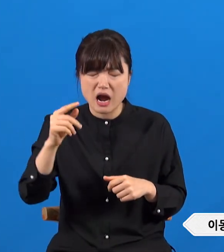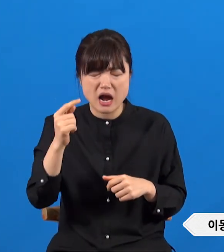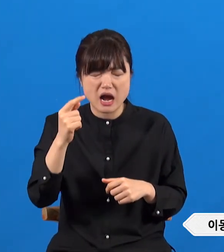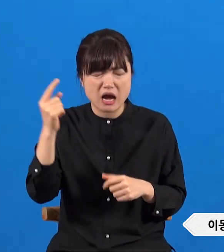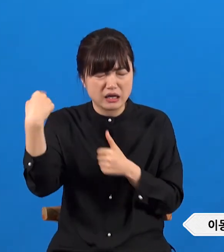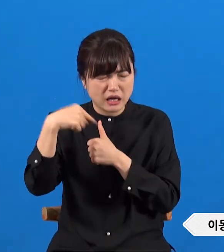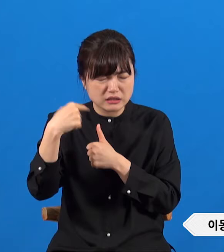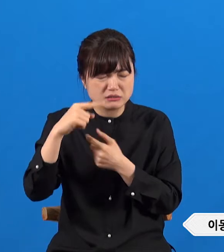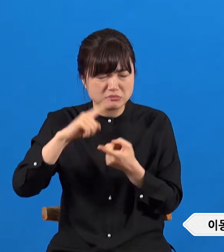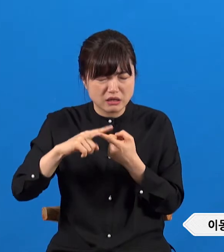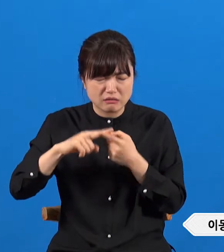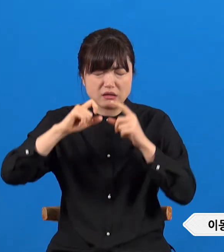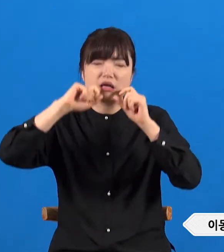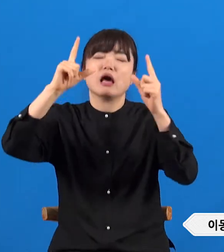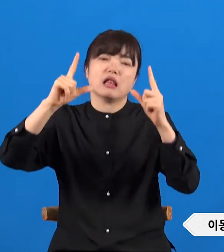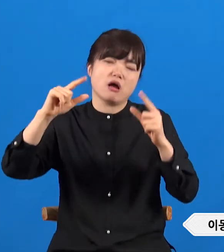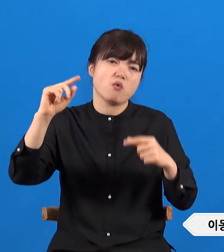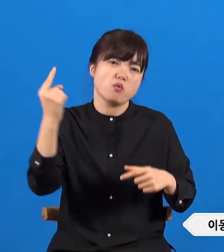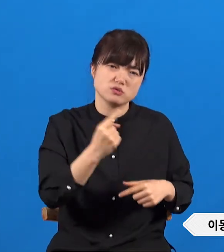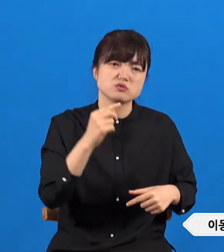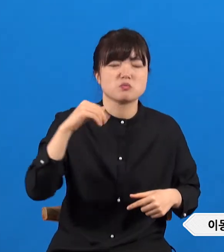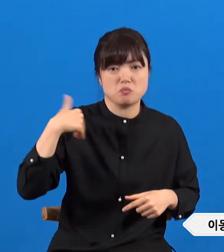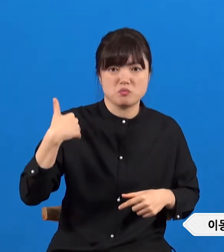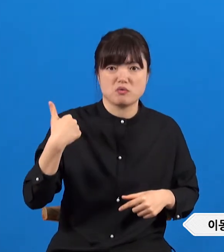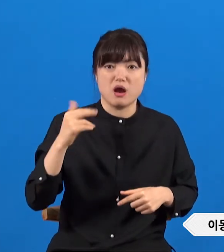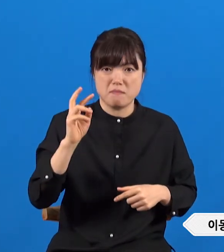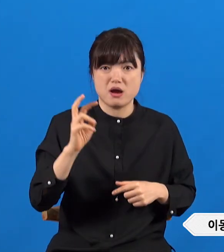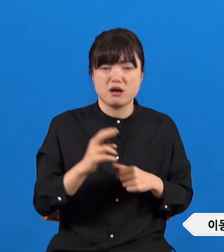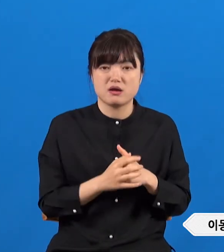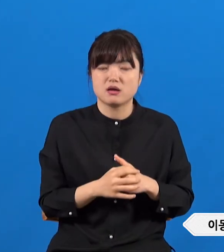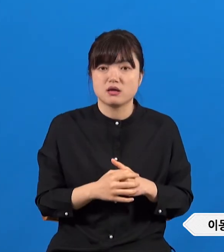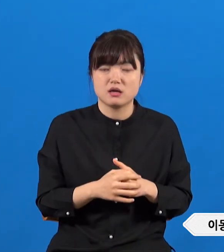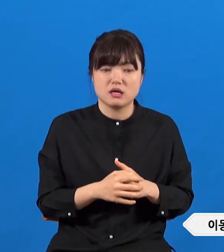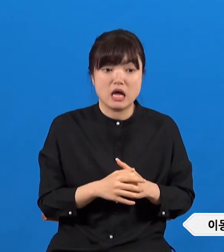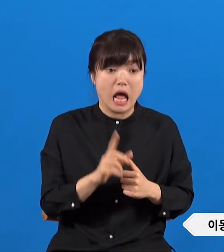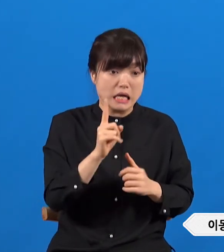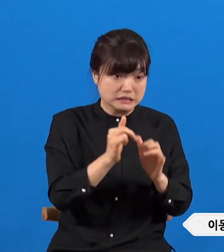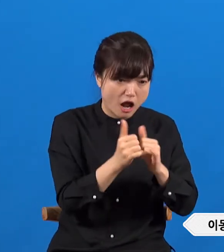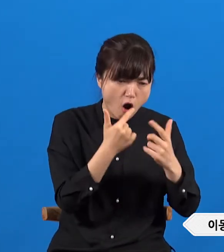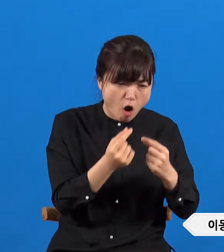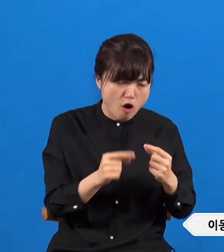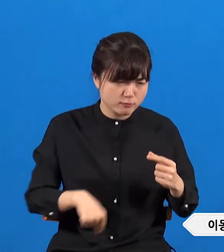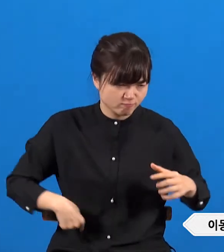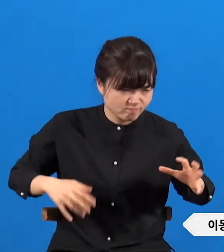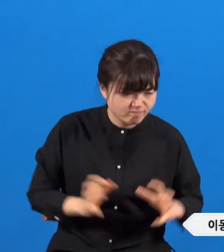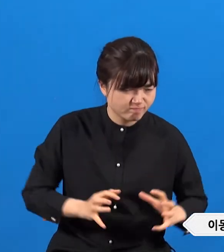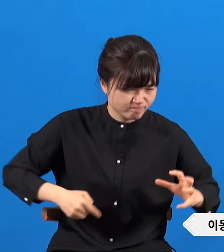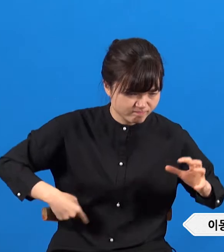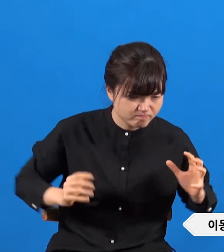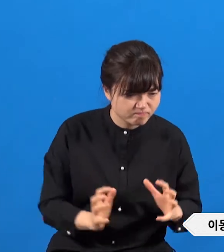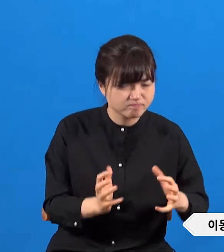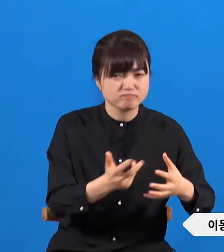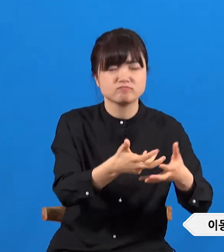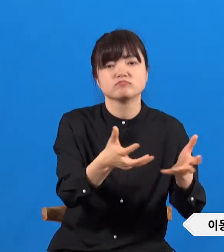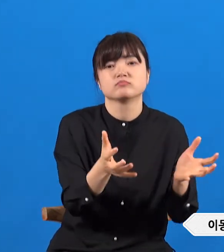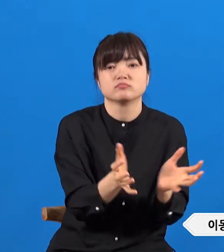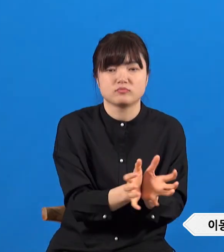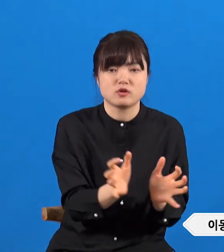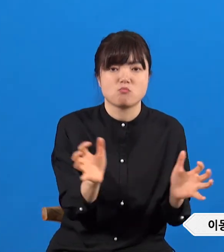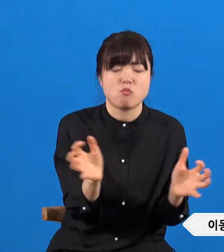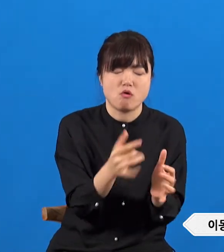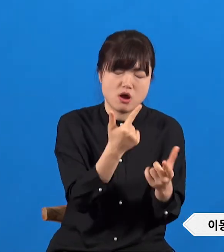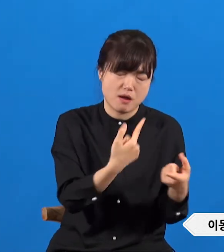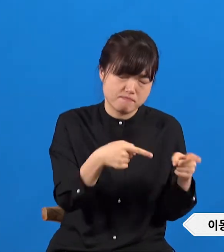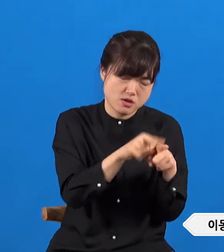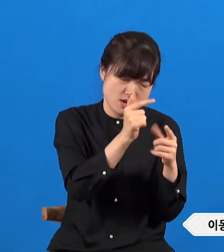깨우침을 받고 그들은 모여왔을지 모릅니다. 그래서 그들은 이제 한 사람처럼 일사불란하게 공동체로 모여